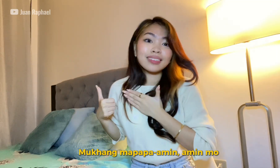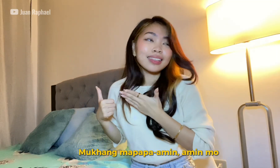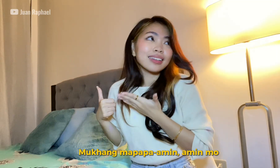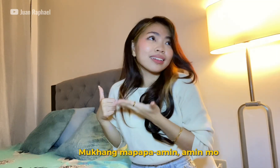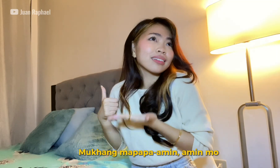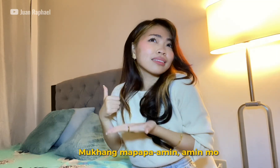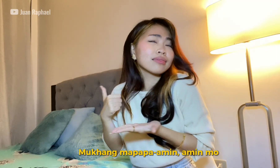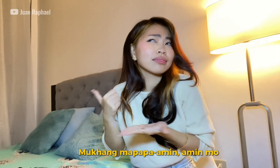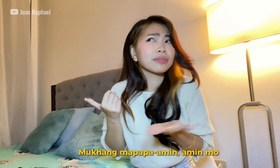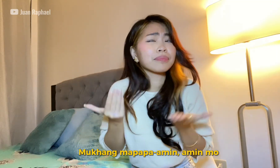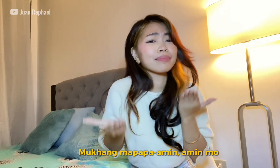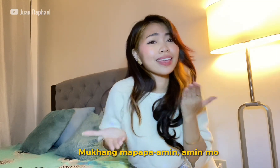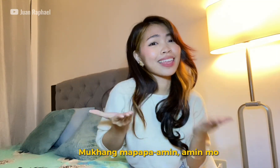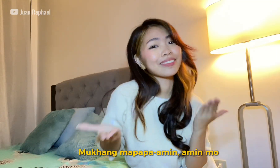mo, amin mo.